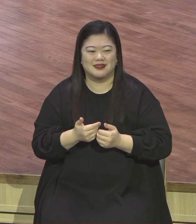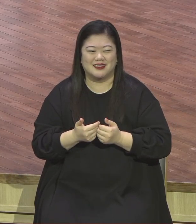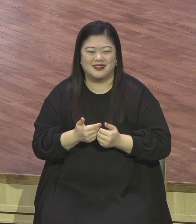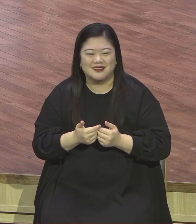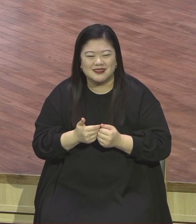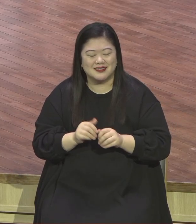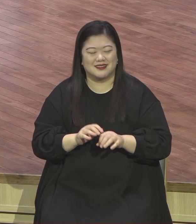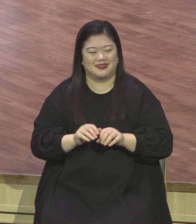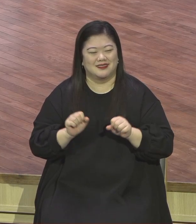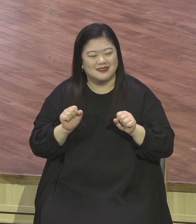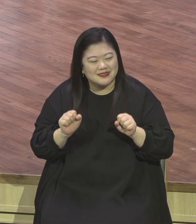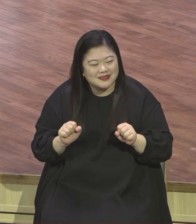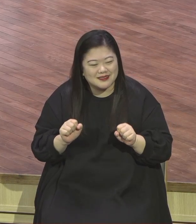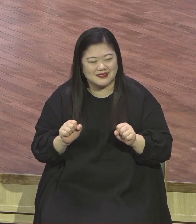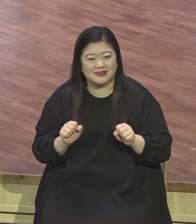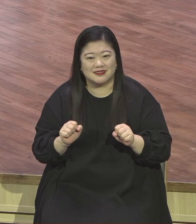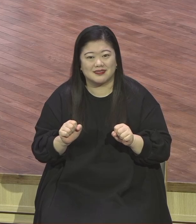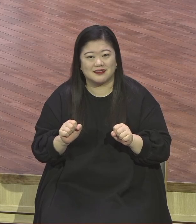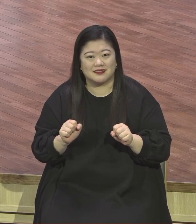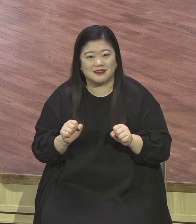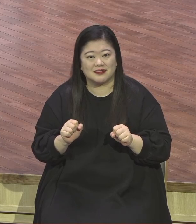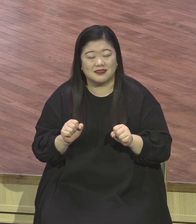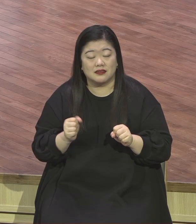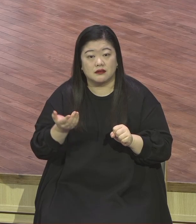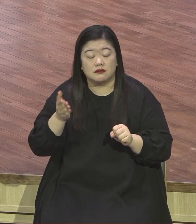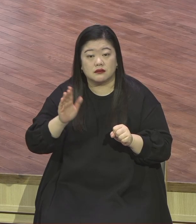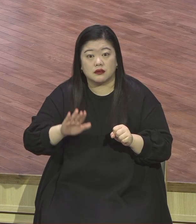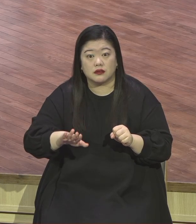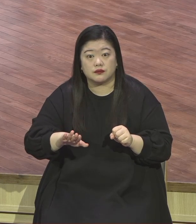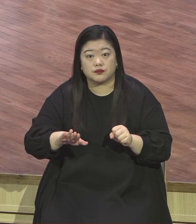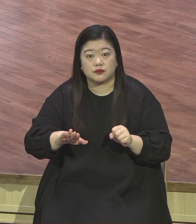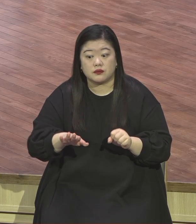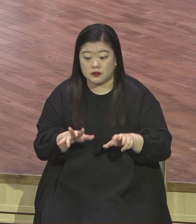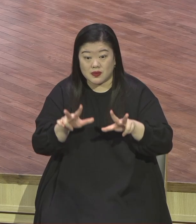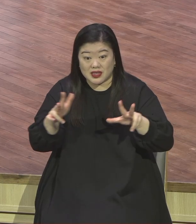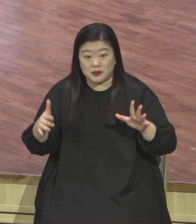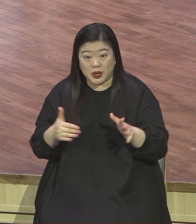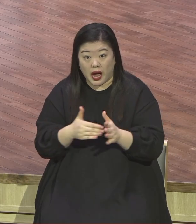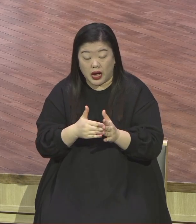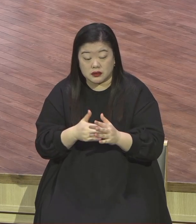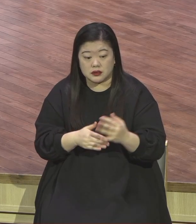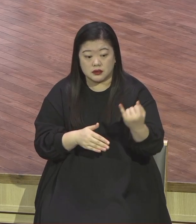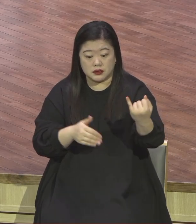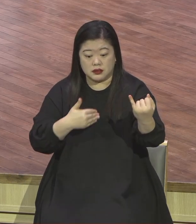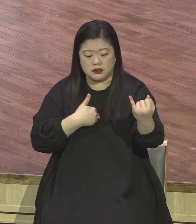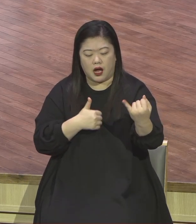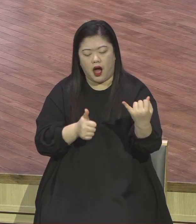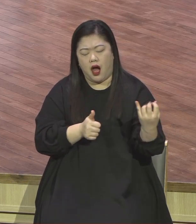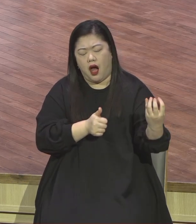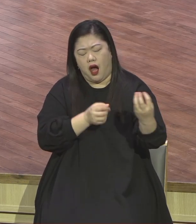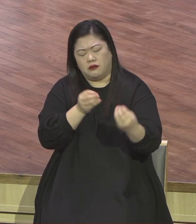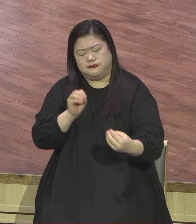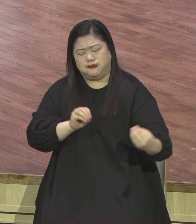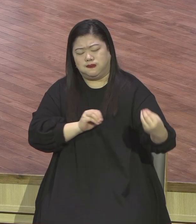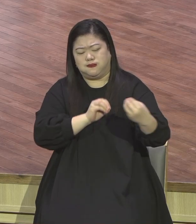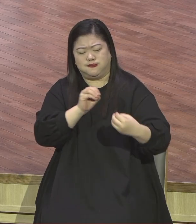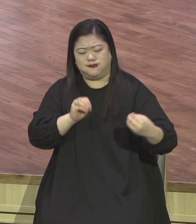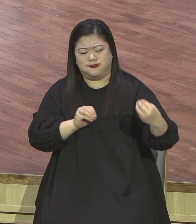그런데 이게 웬일입니까 그렇게 적대적이던 이 왕은니가